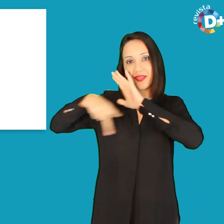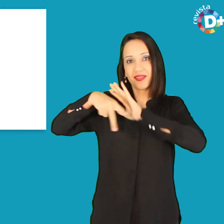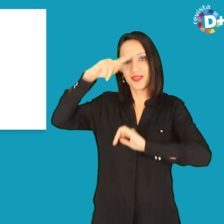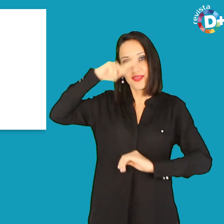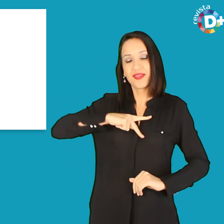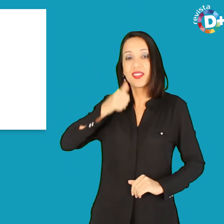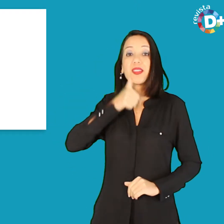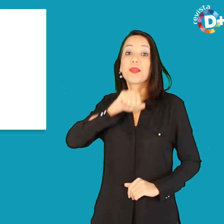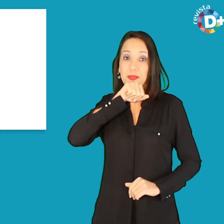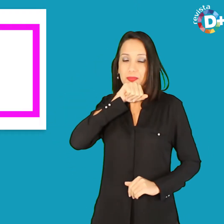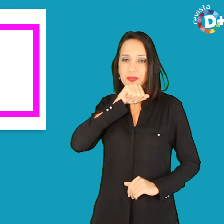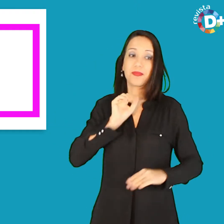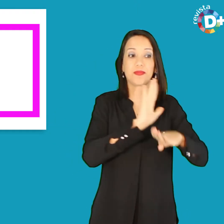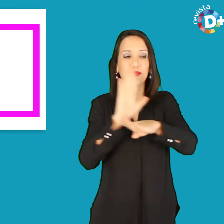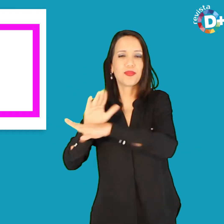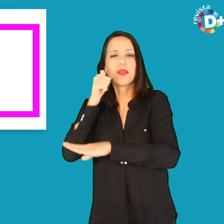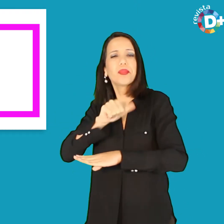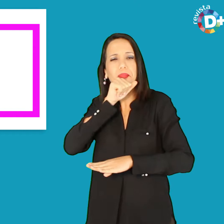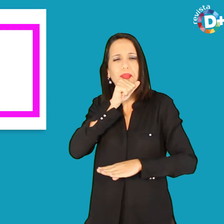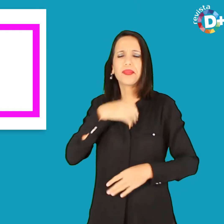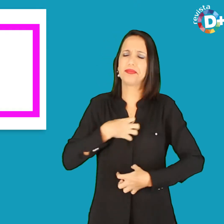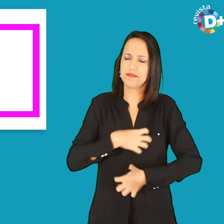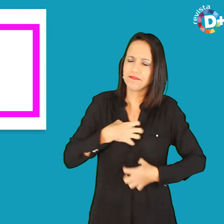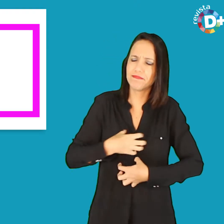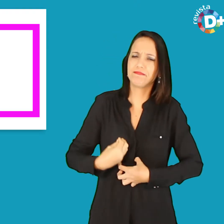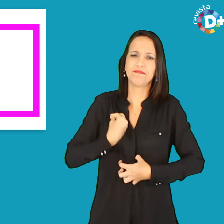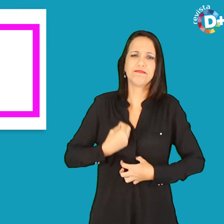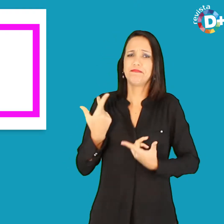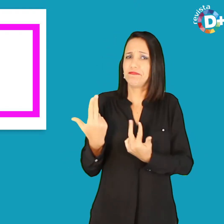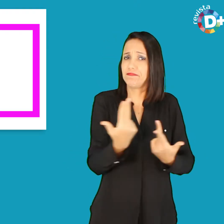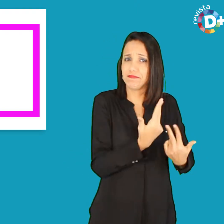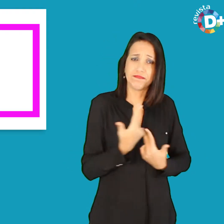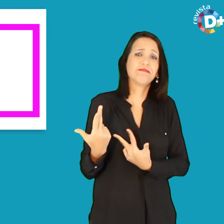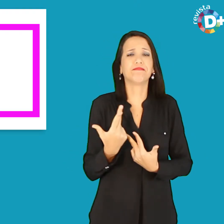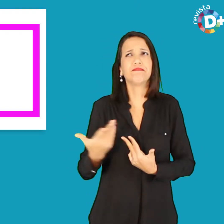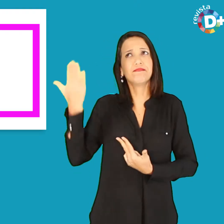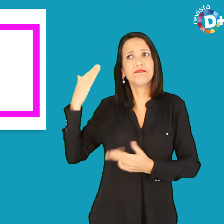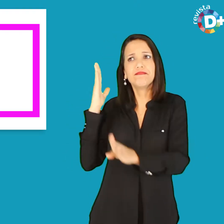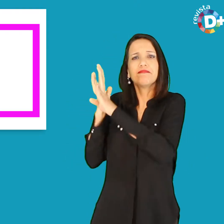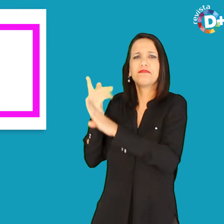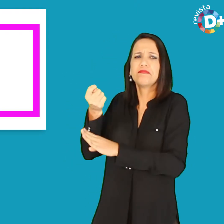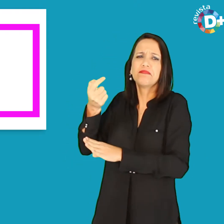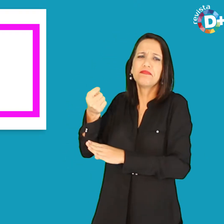mesmo drama. O primeiro desafio foi a aceitação do desconhecido, pois na época pouco se sabia sobre o